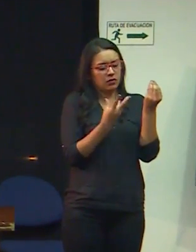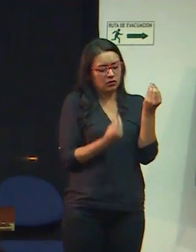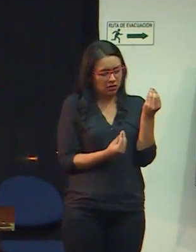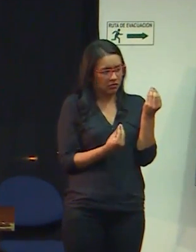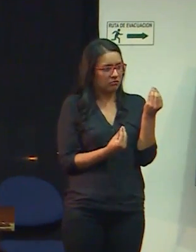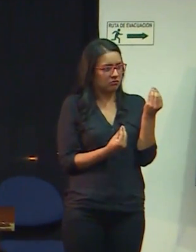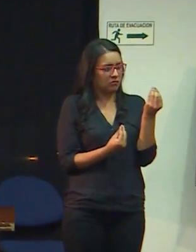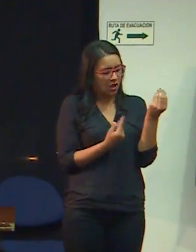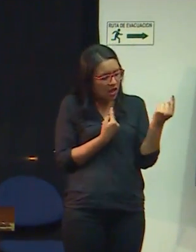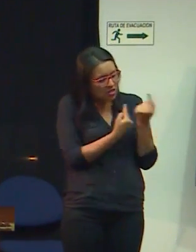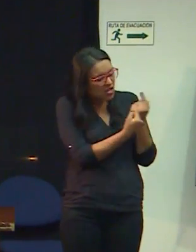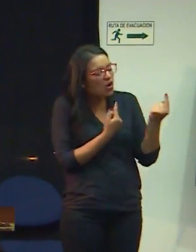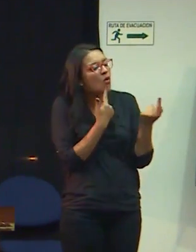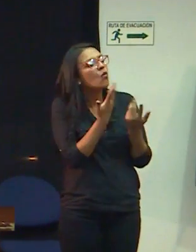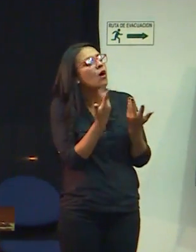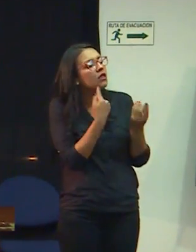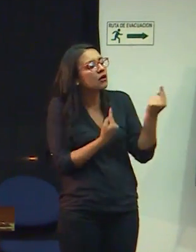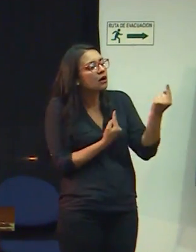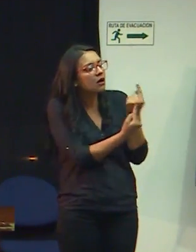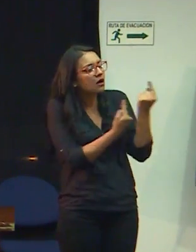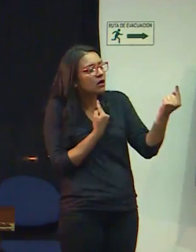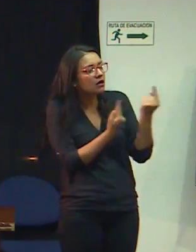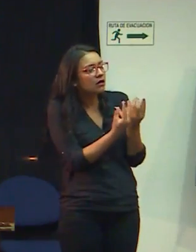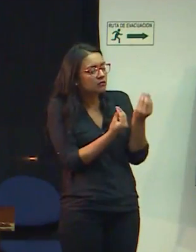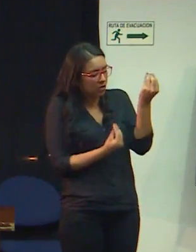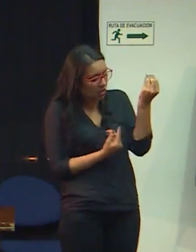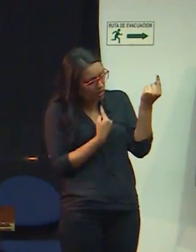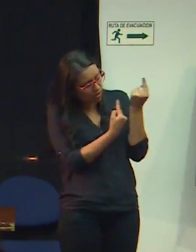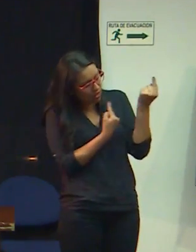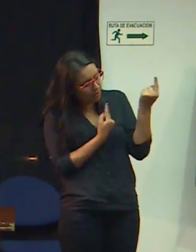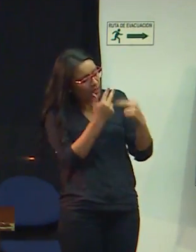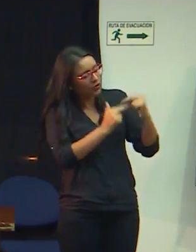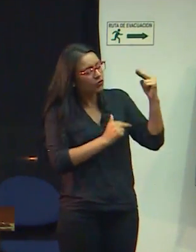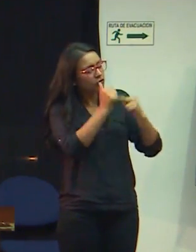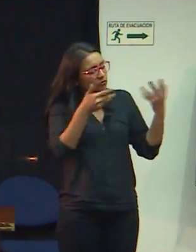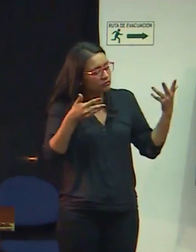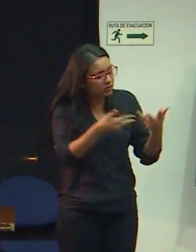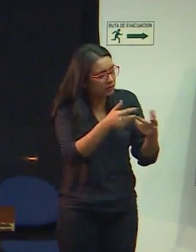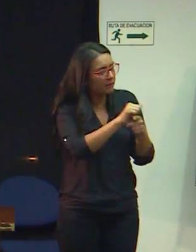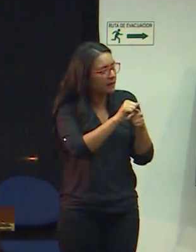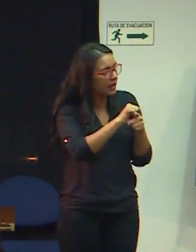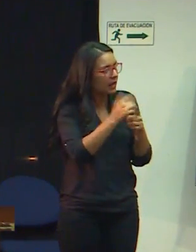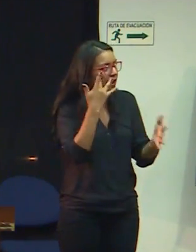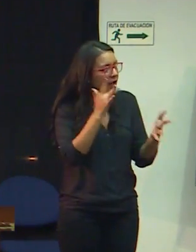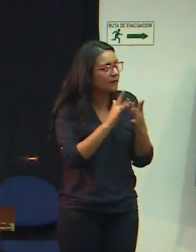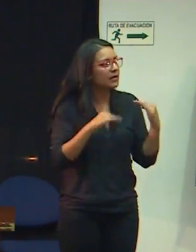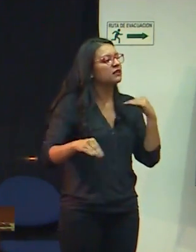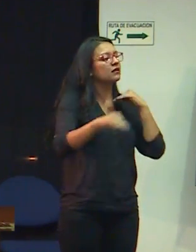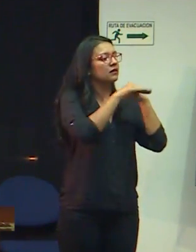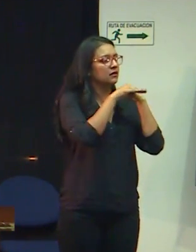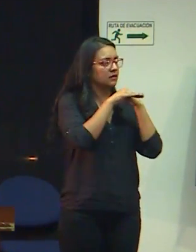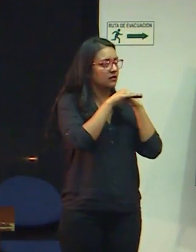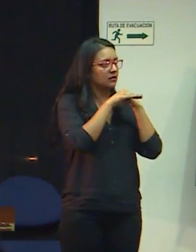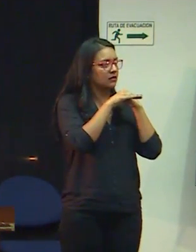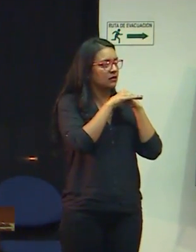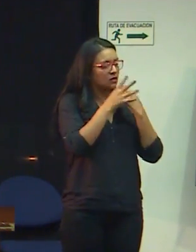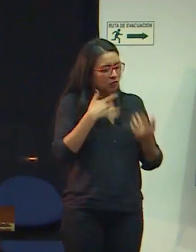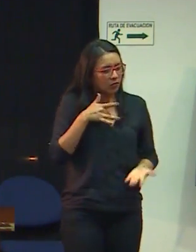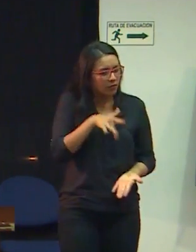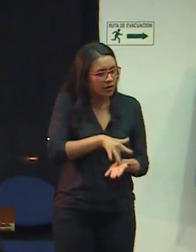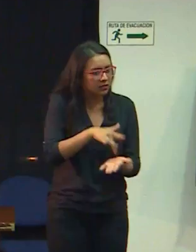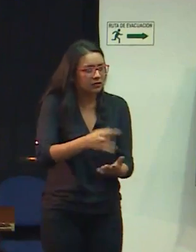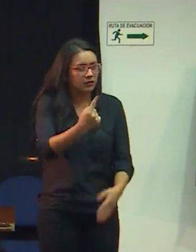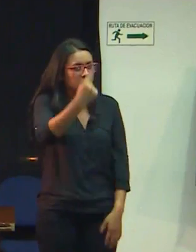poblacionales dialogan para la construcción, digamos que, de prácticas más de equidad, ¿cierto?, de